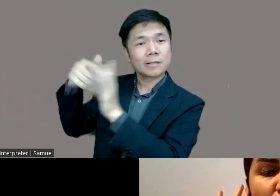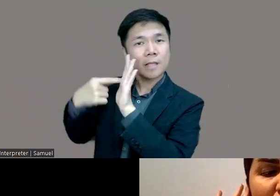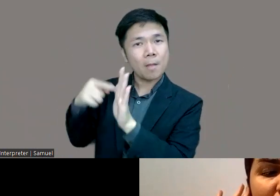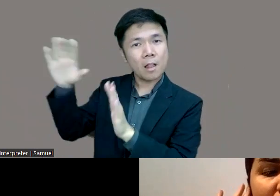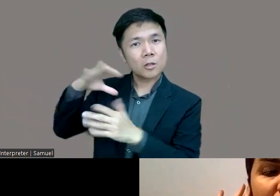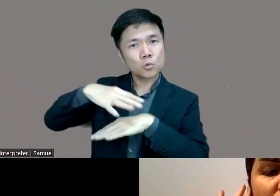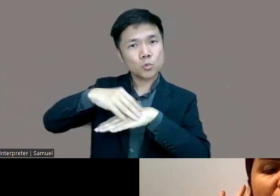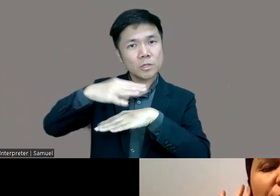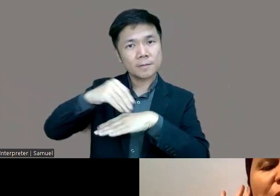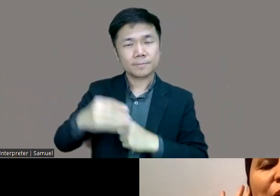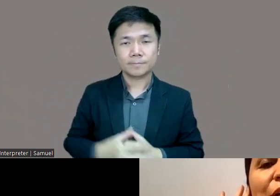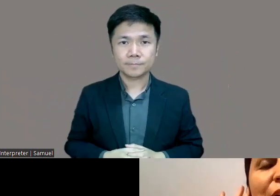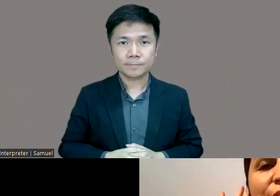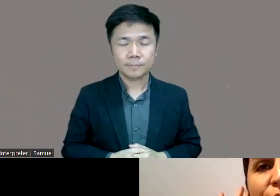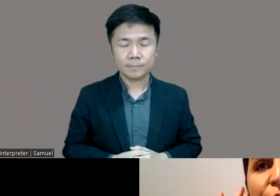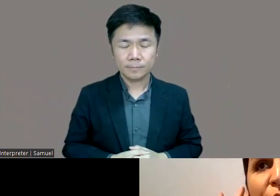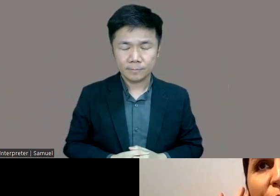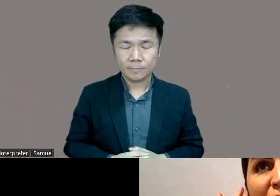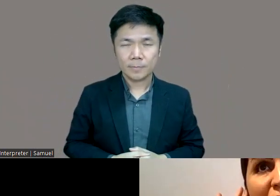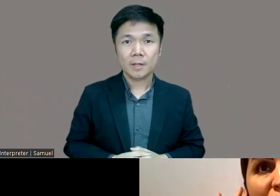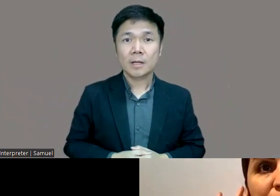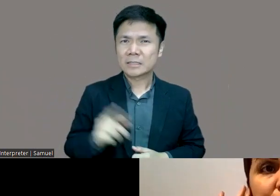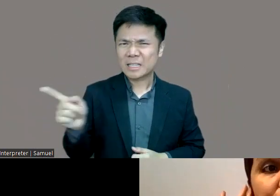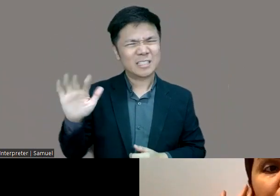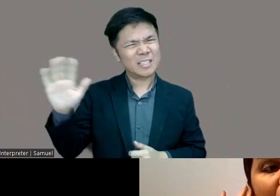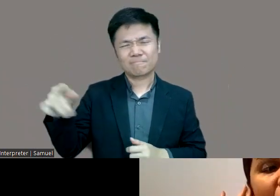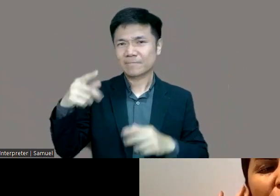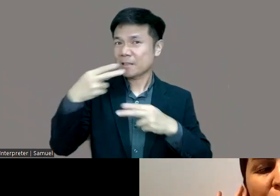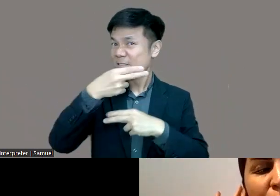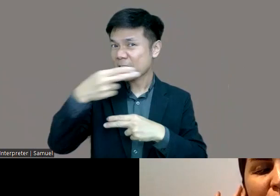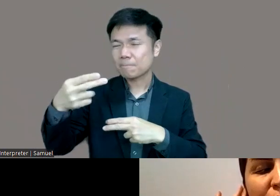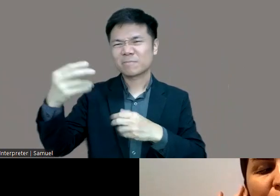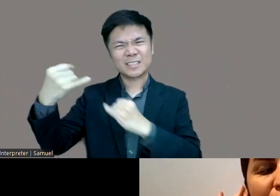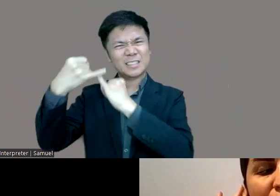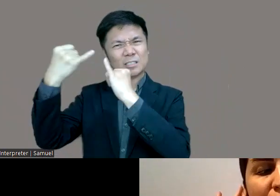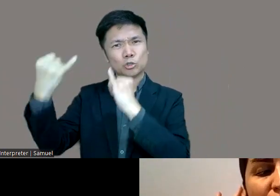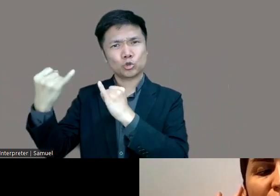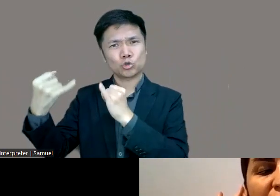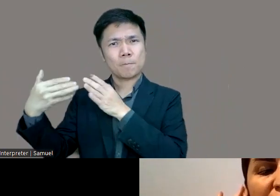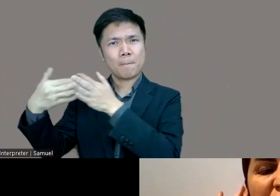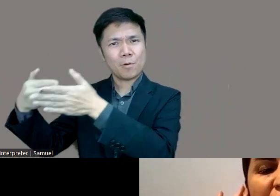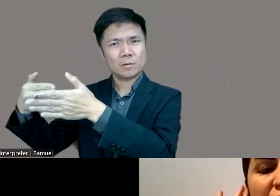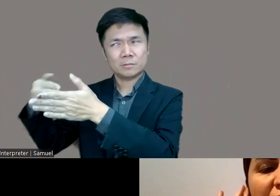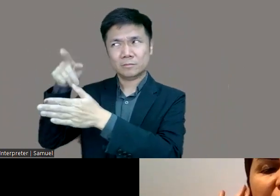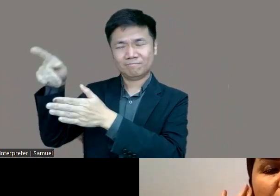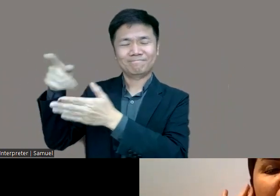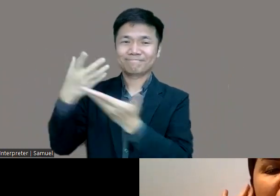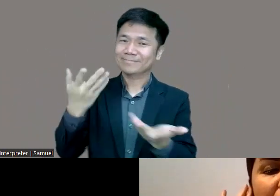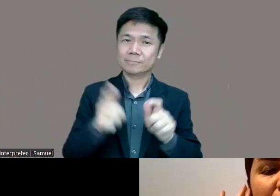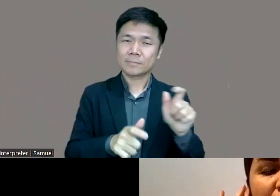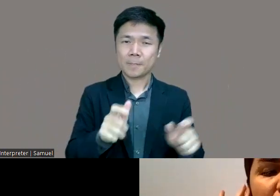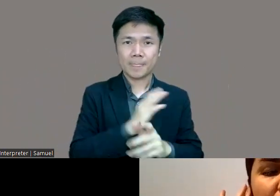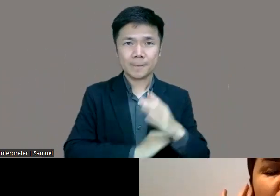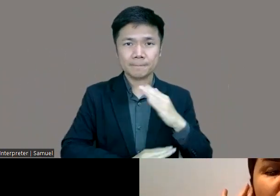passer votre message au gouvernement. Dans ce cas, au gouvernement Suède, ce que nous appelons